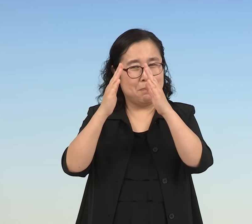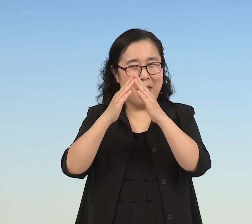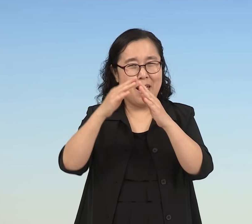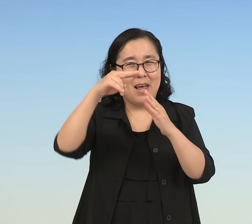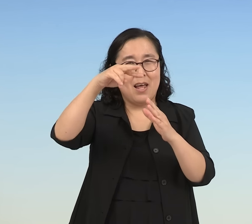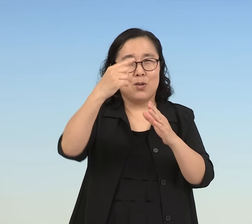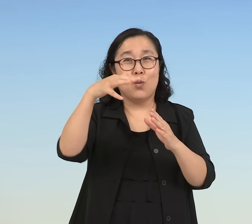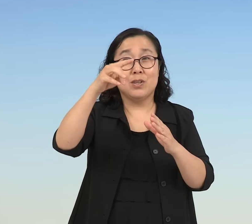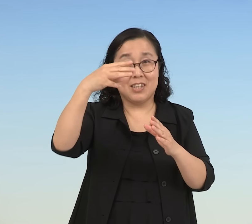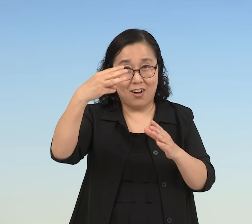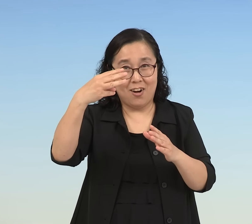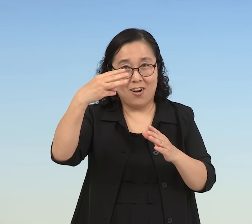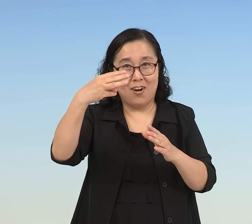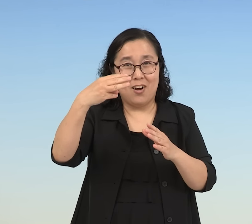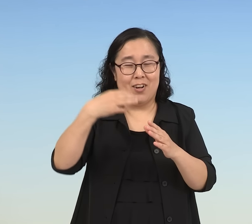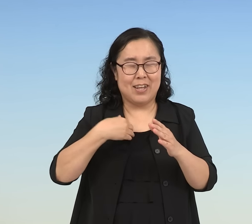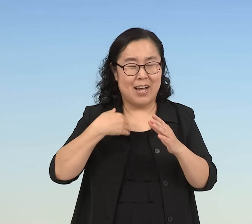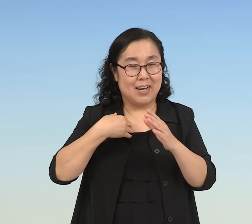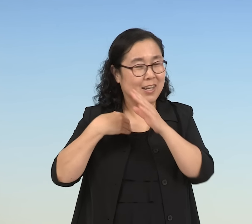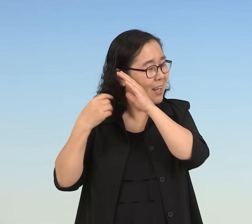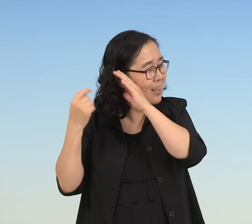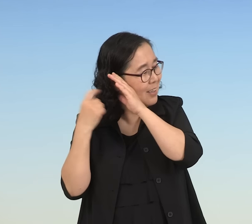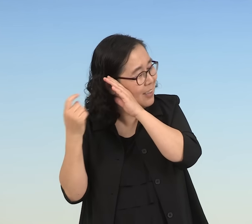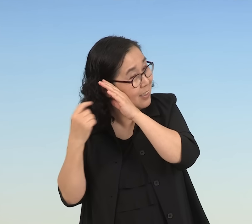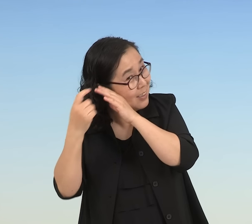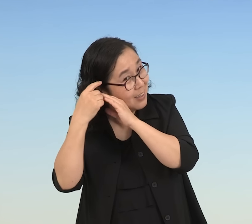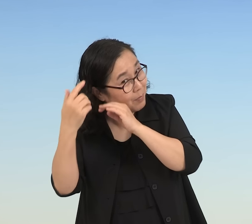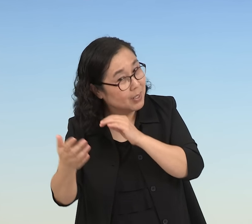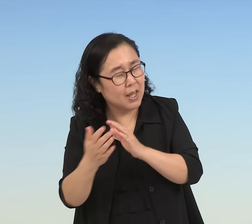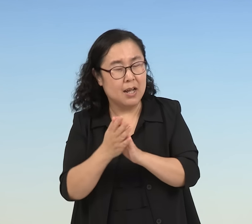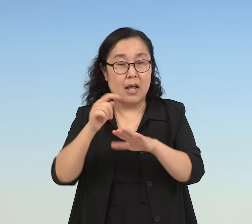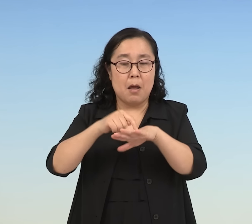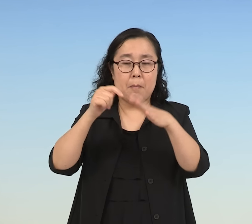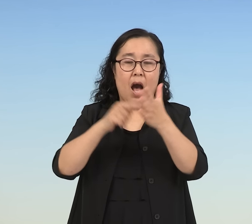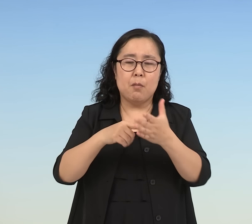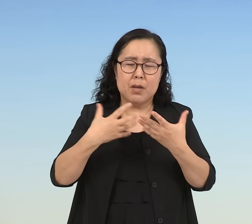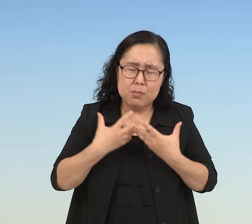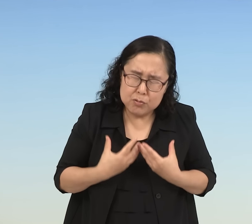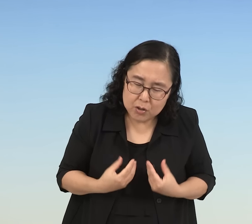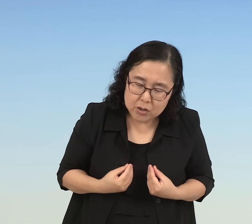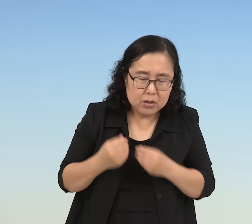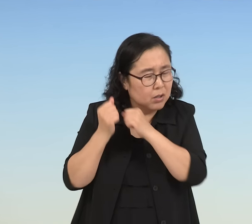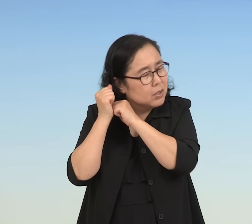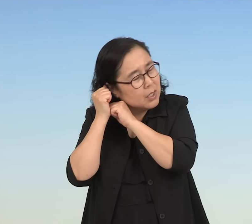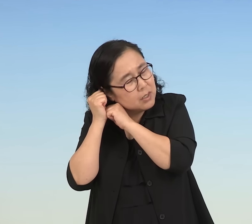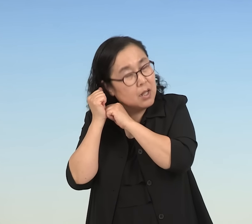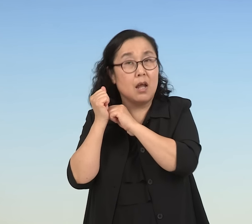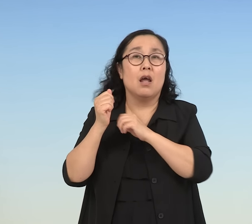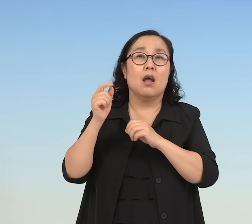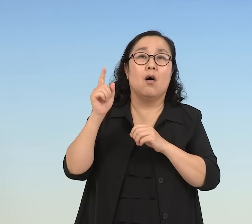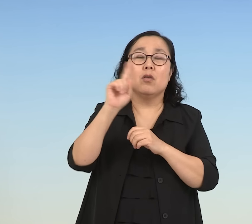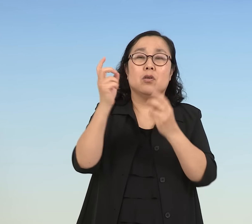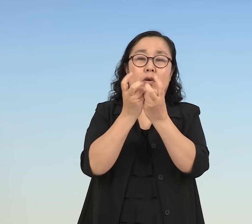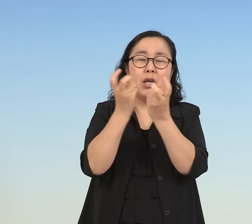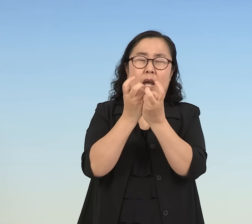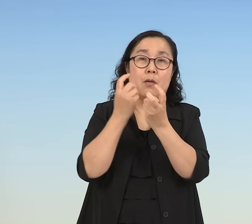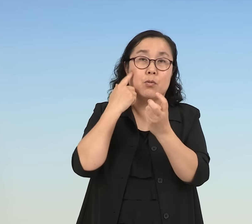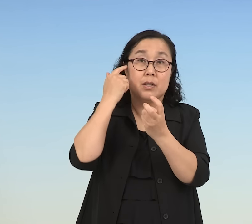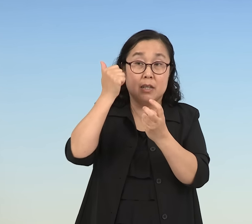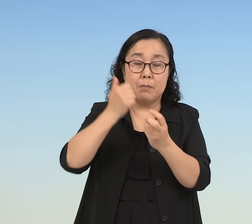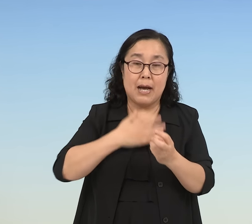도청 장치하셨습니까? 어젯밤에 내가 마음이 무너져 이런 문제로 근심하며 잠자리에 들었는데 목사님 어떻게